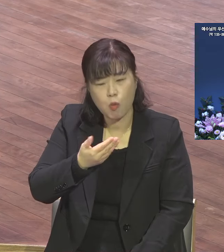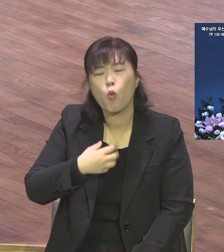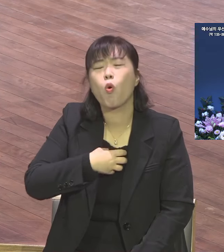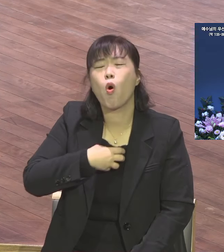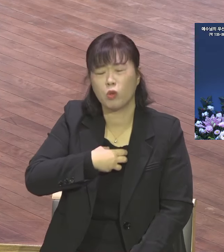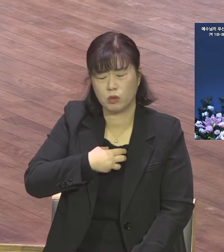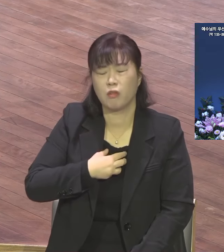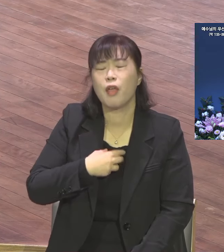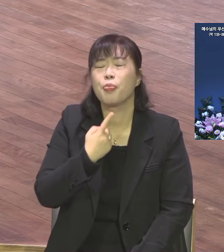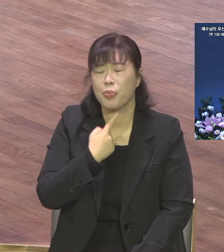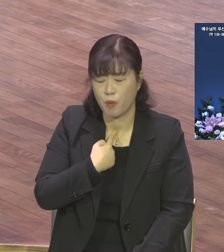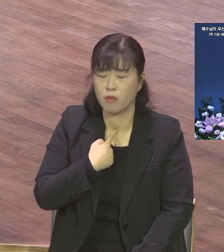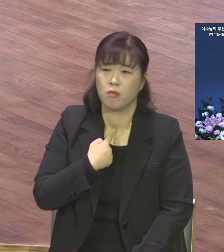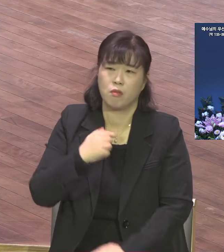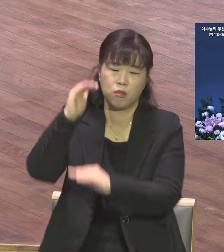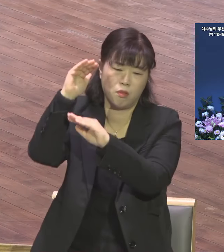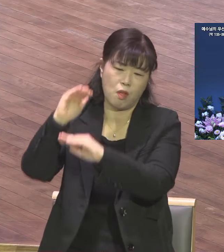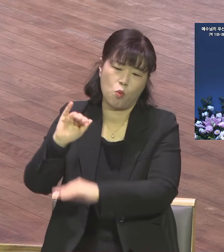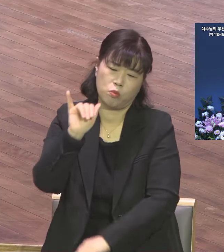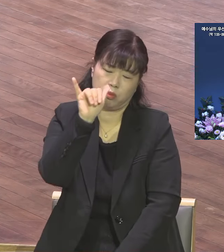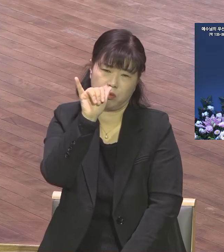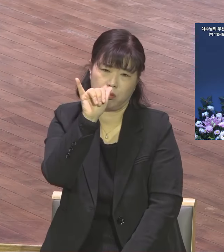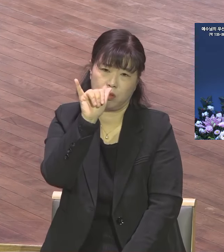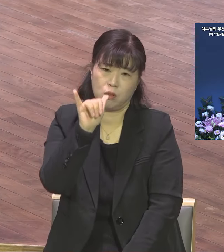사실을 믿는 자가 지구촌에